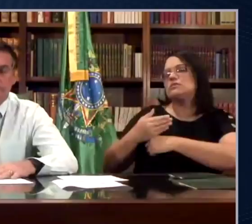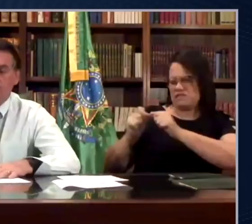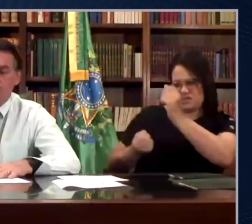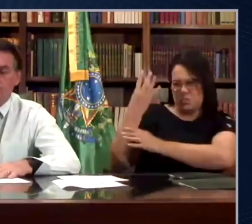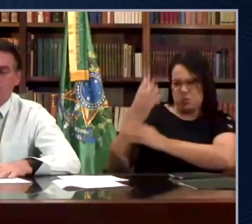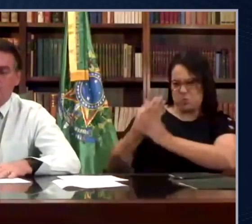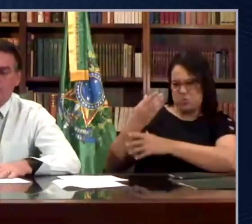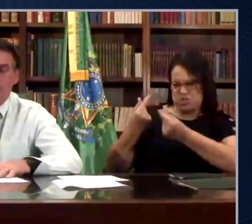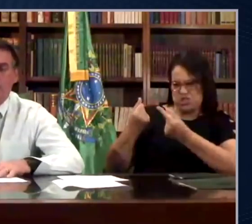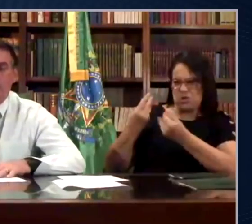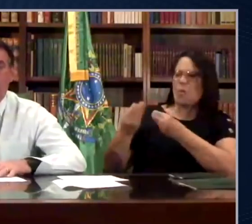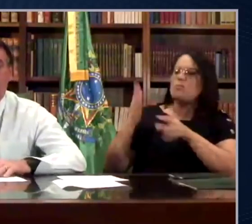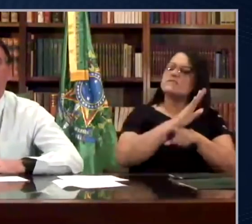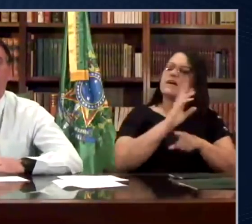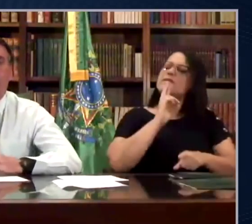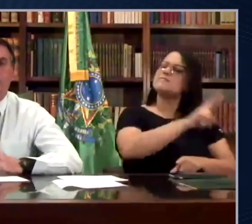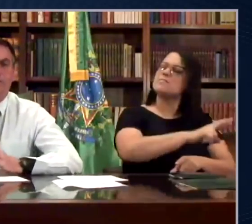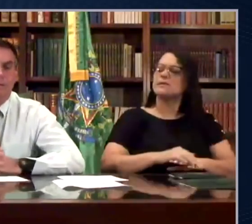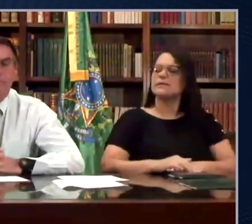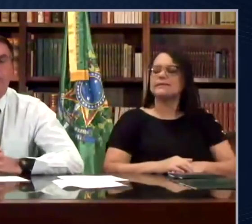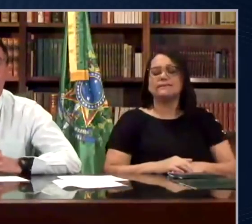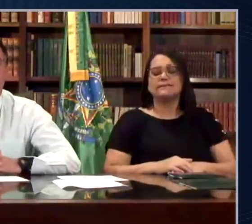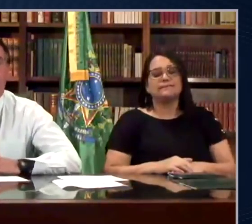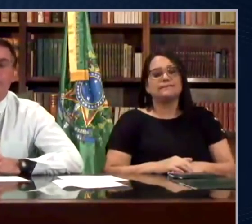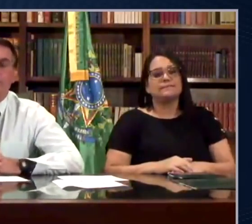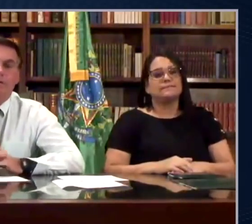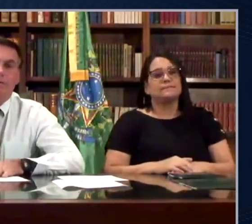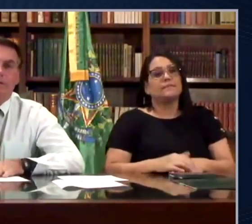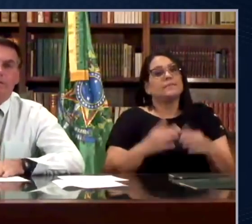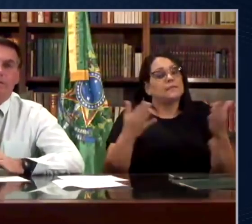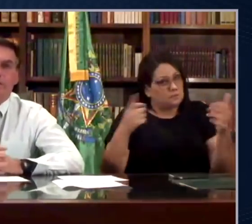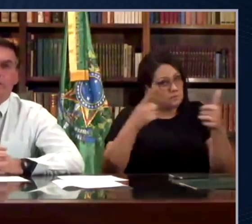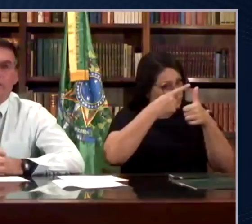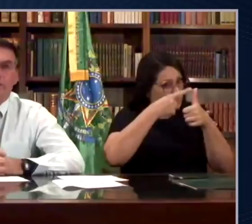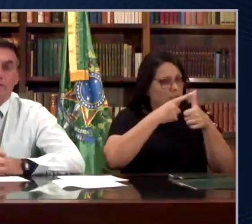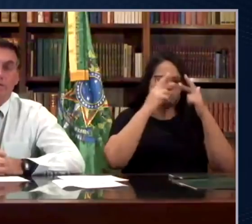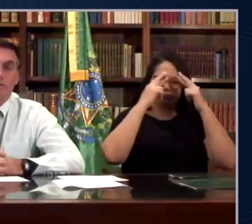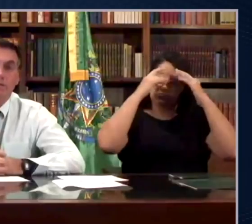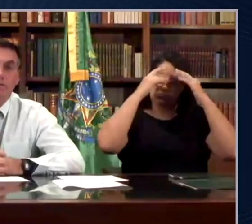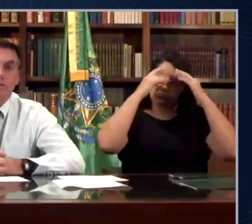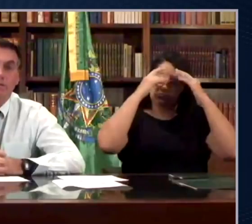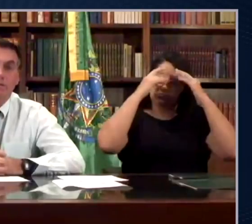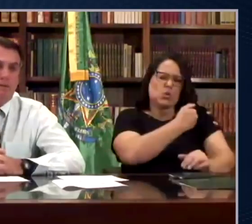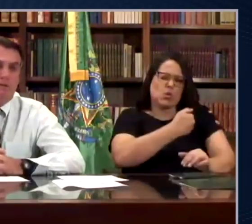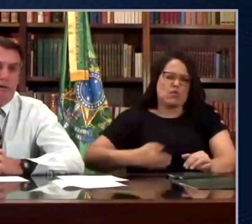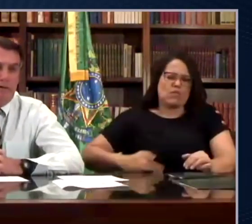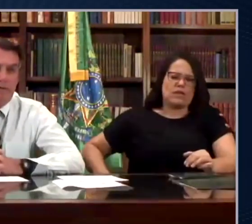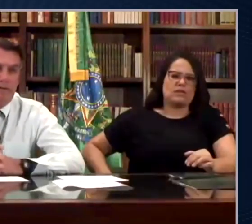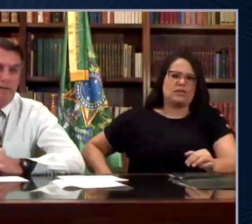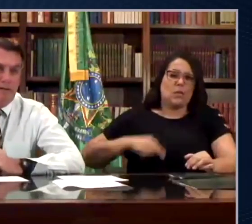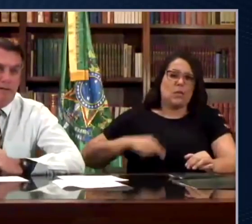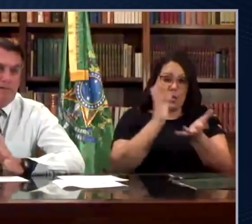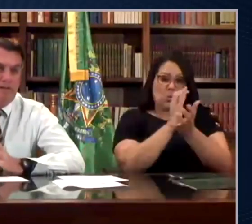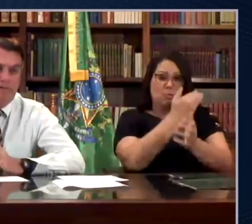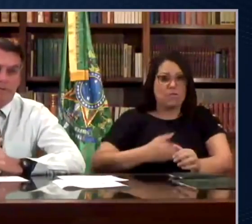esses pedidos? Primeiro, aí, com todo respeito aos governadores, vocês estão muito mal de